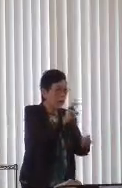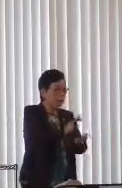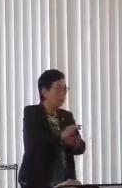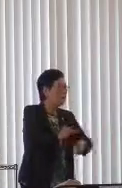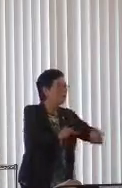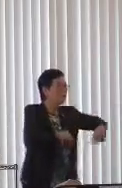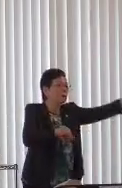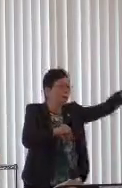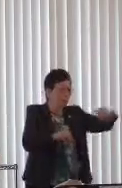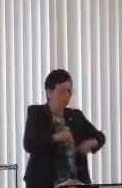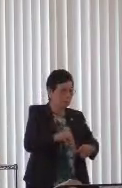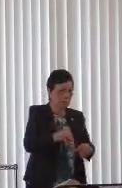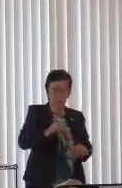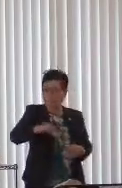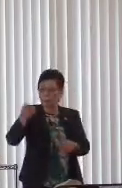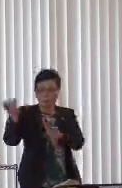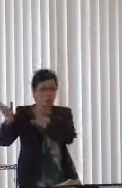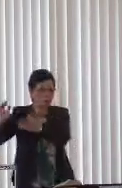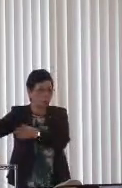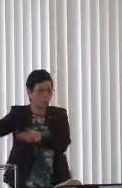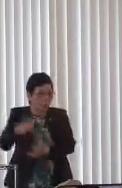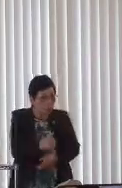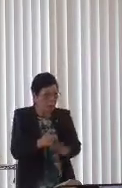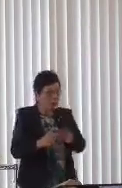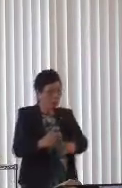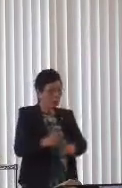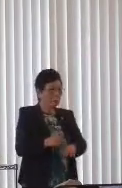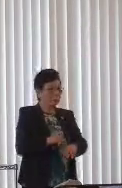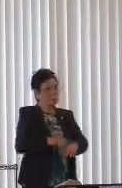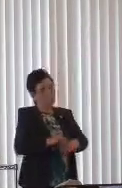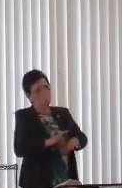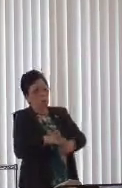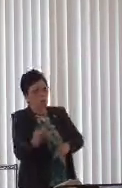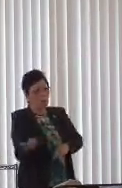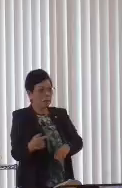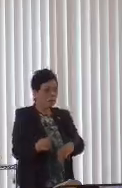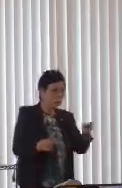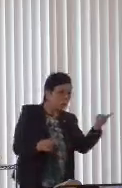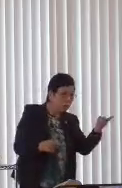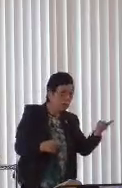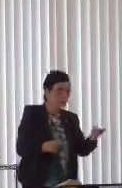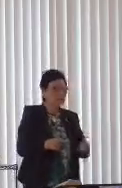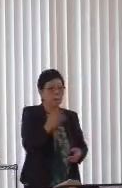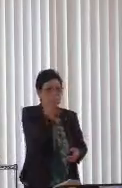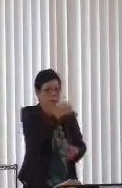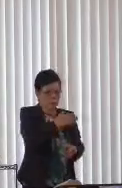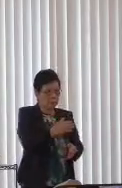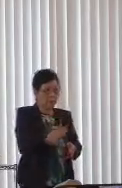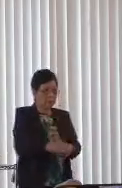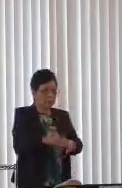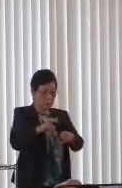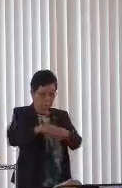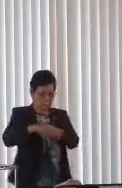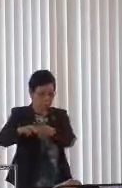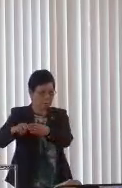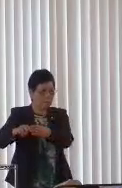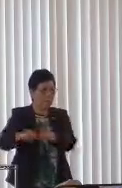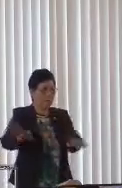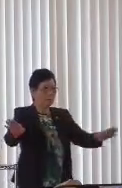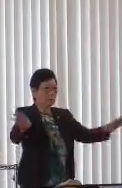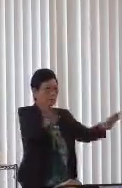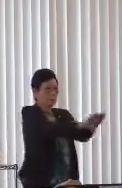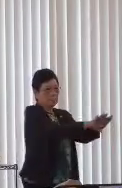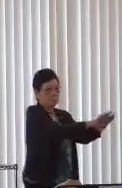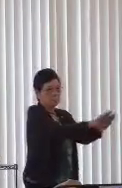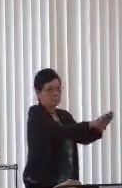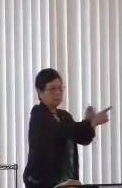到着して、用意のできている5人は花婿と一緒に婚宴の席に入り、戸が閉められた。